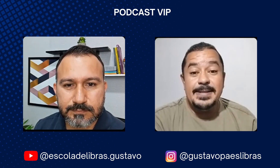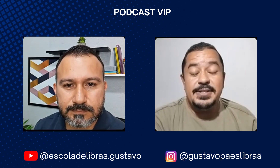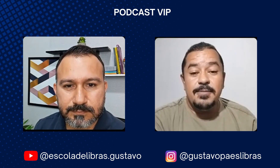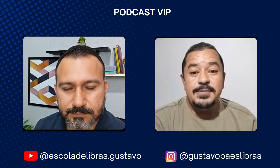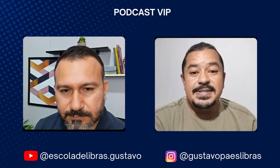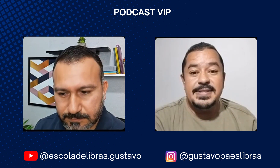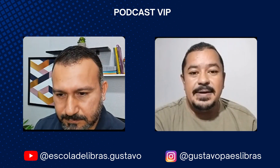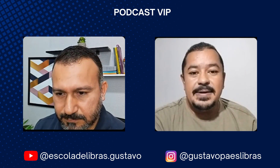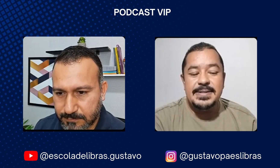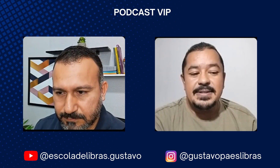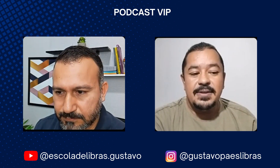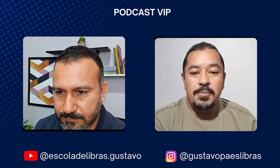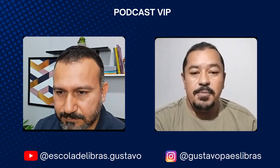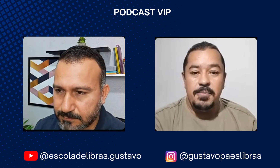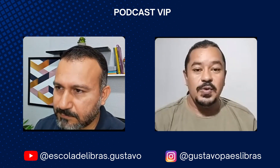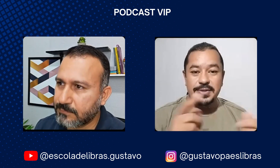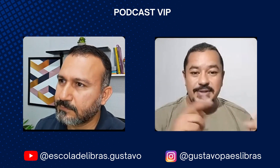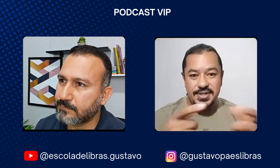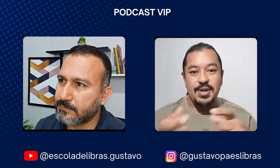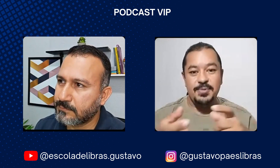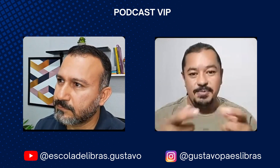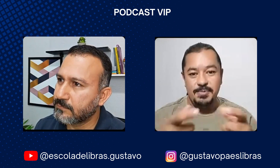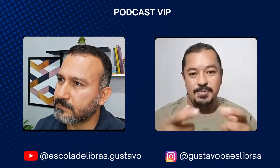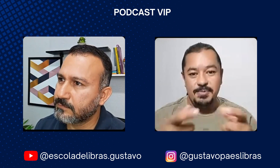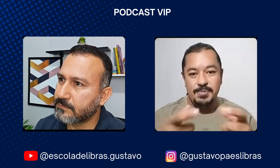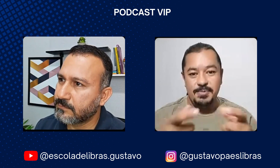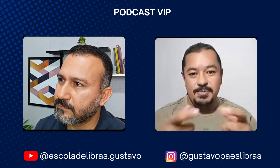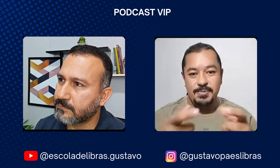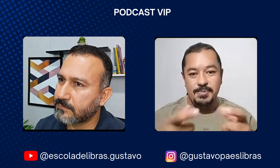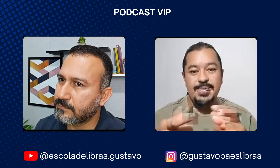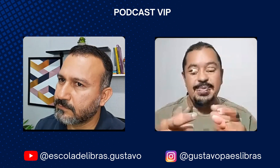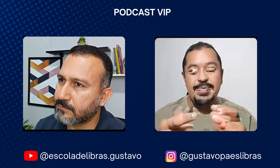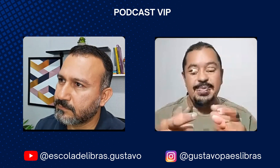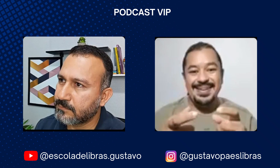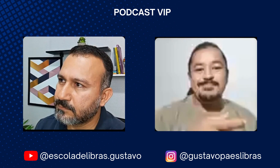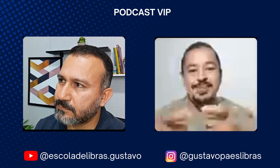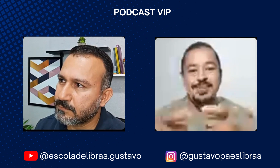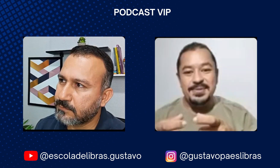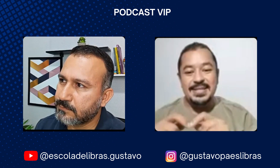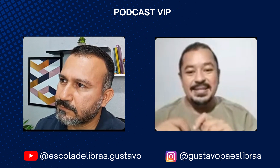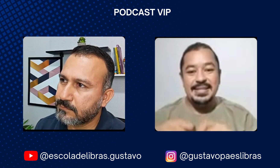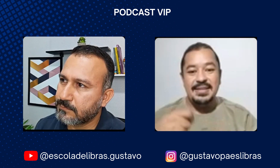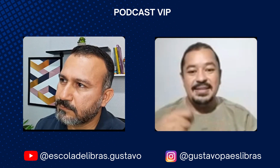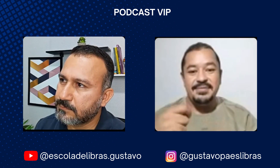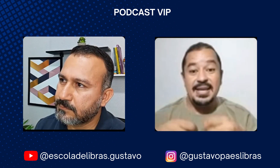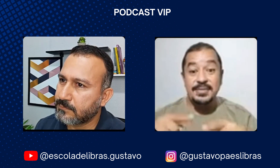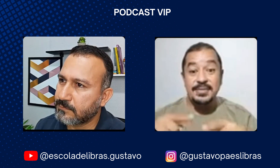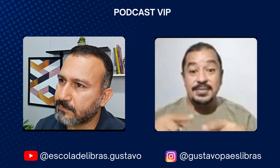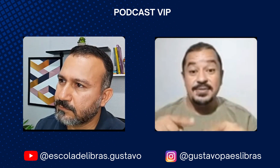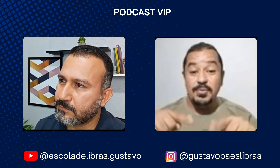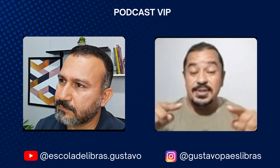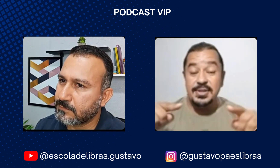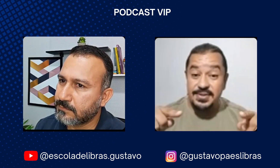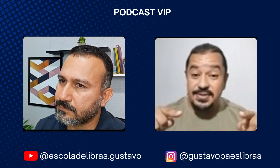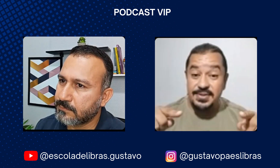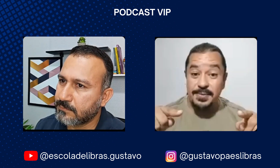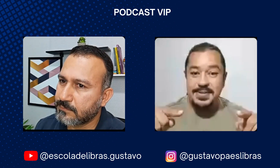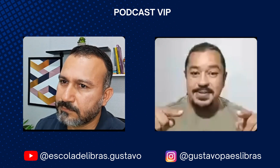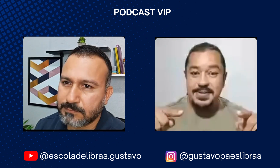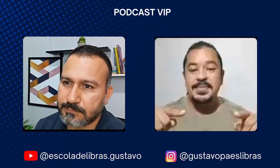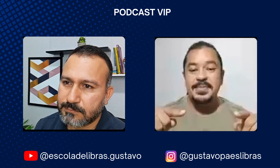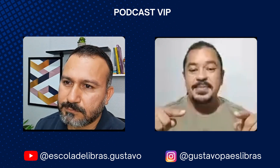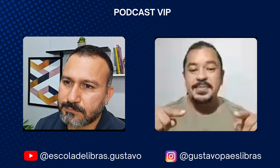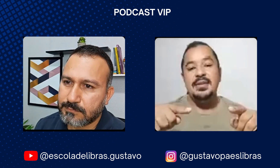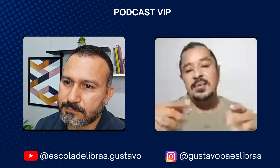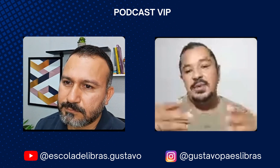Foi porque tinha alguns sinais, que como eu sou de outra região, como eu falei, né, estou numa região que os sinais aqui têm variações, muitas